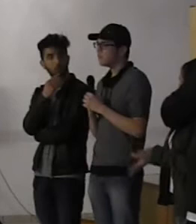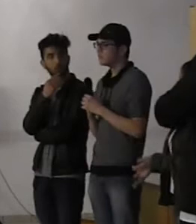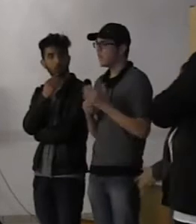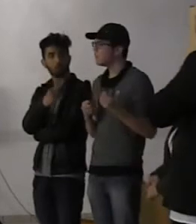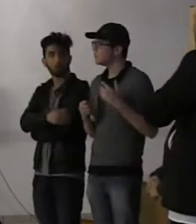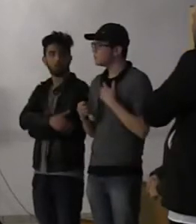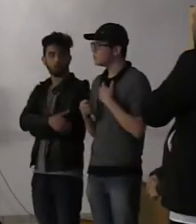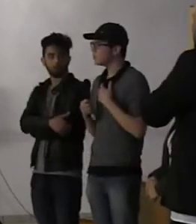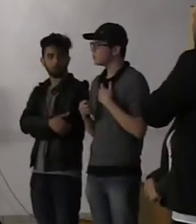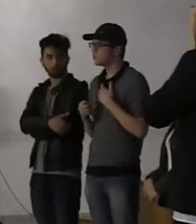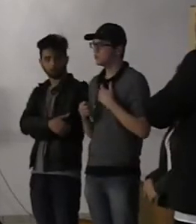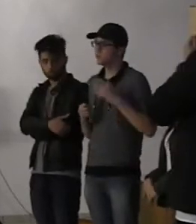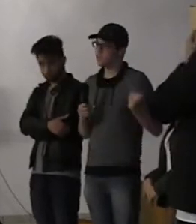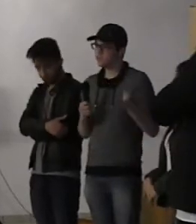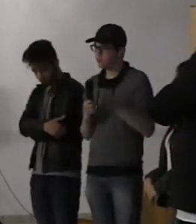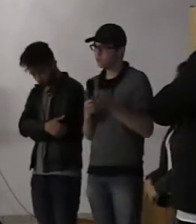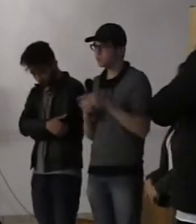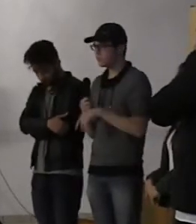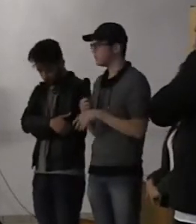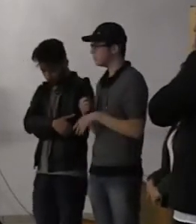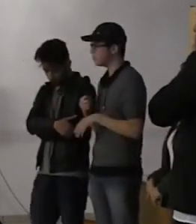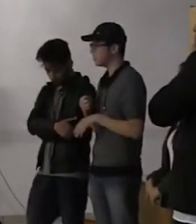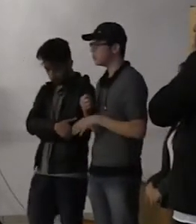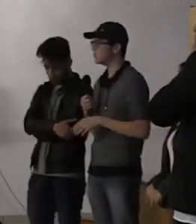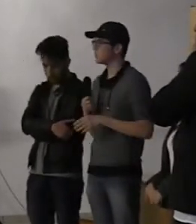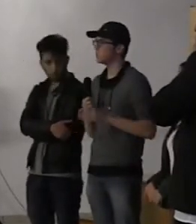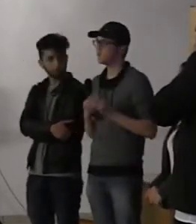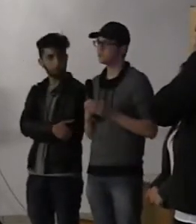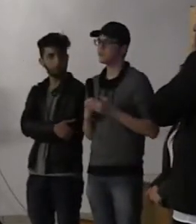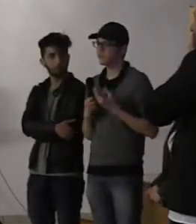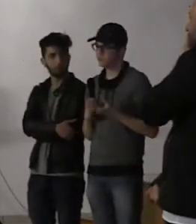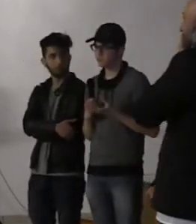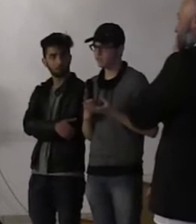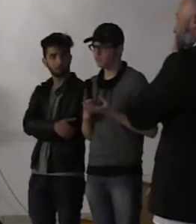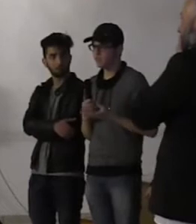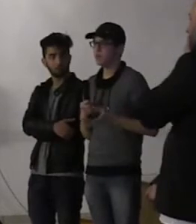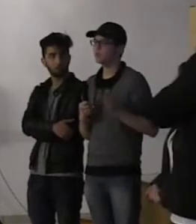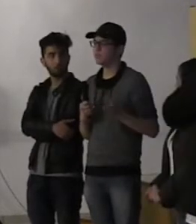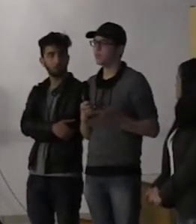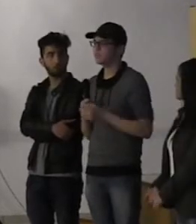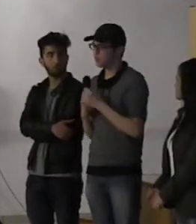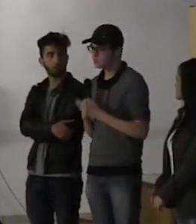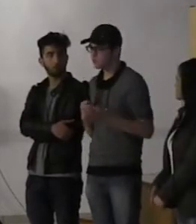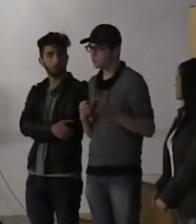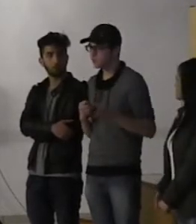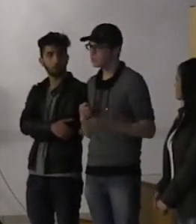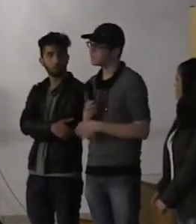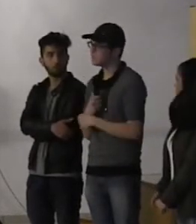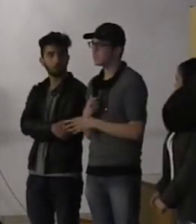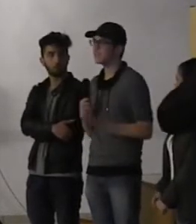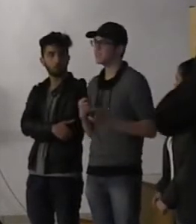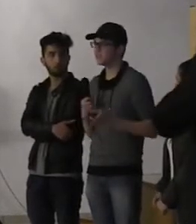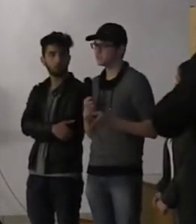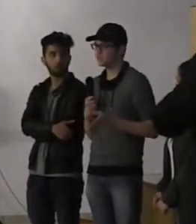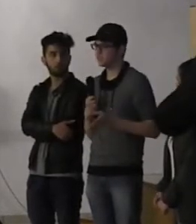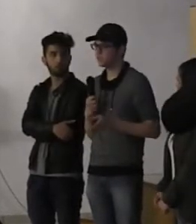Und dann war sie einmal mit mir und ihrer Freundin hier in der Moschee und hat zum ersten Mal gebetet. Und dann, als sie rausgekommen ist, hatte